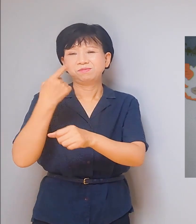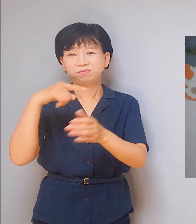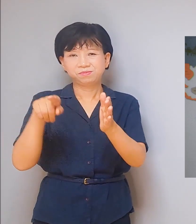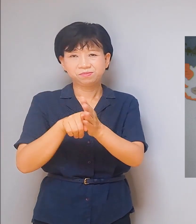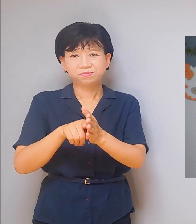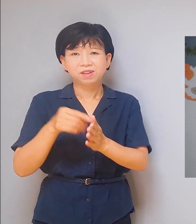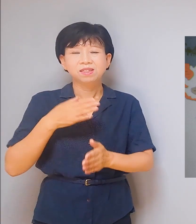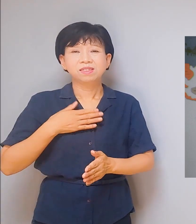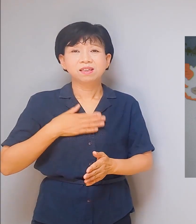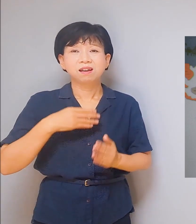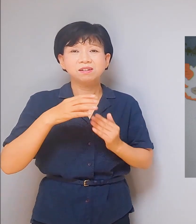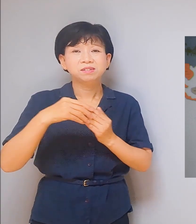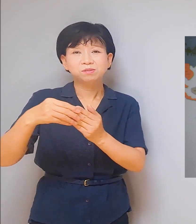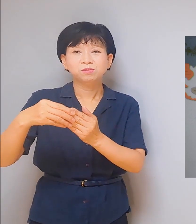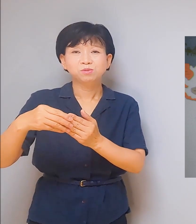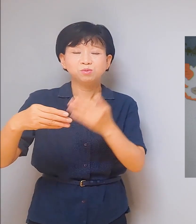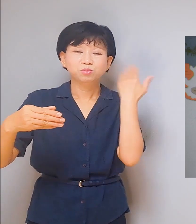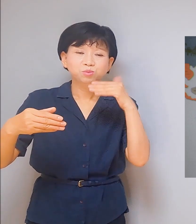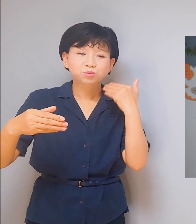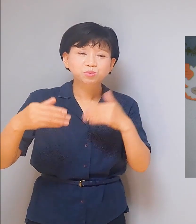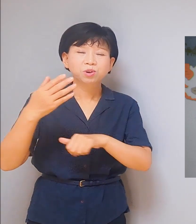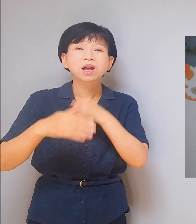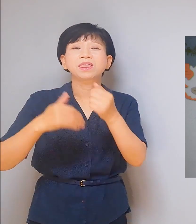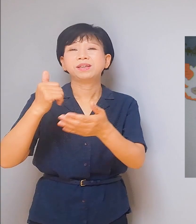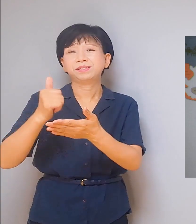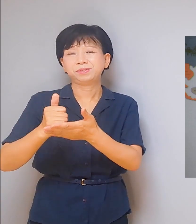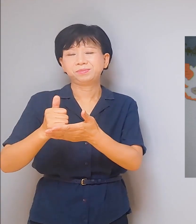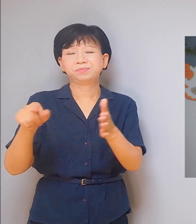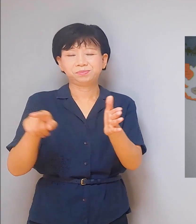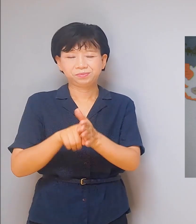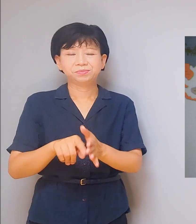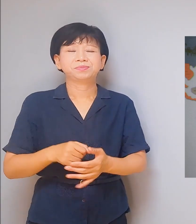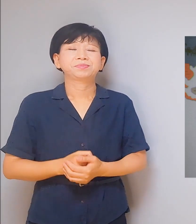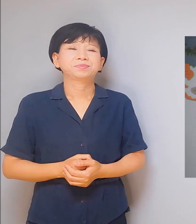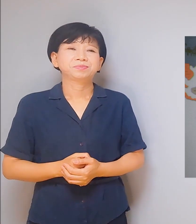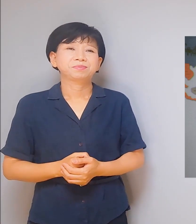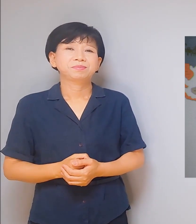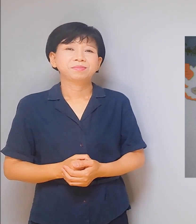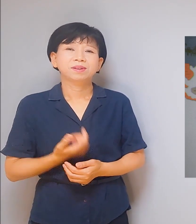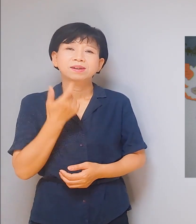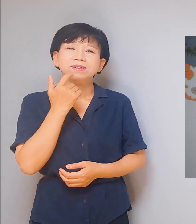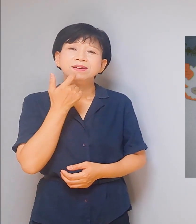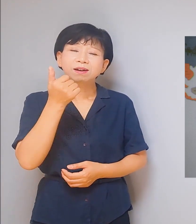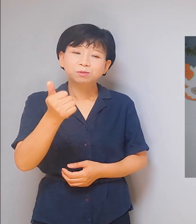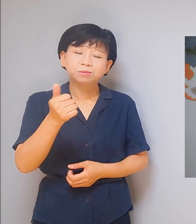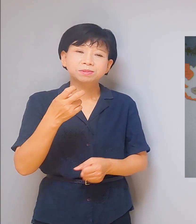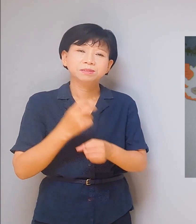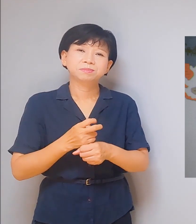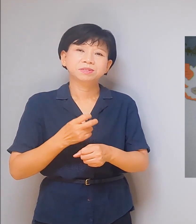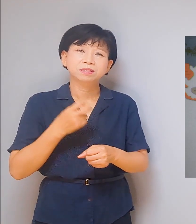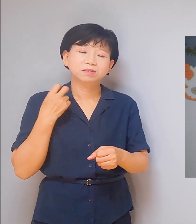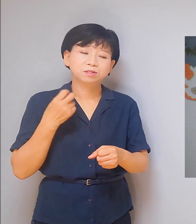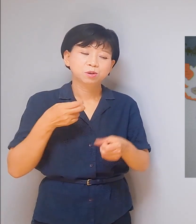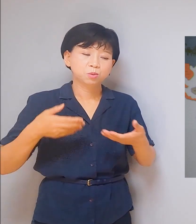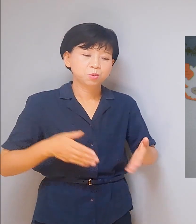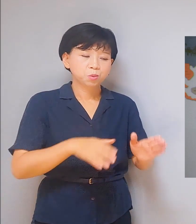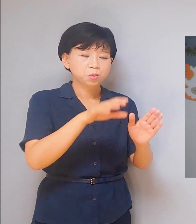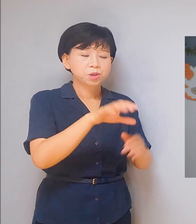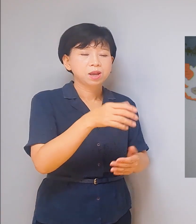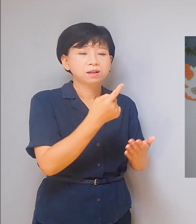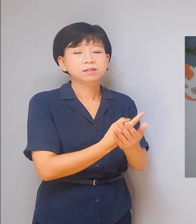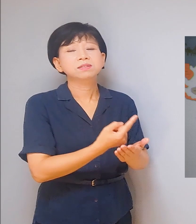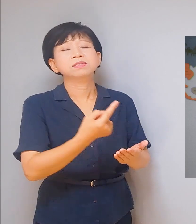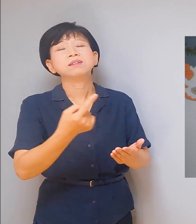누가 이끄신다? 하나님이 이끄시는 줄 믿습니다. 야곱이 20년 전 고향을 떠나